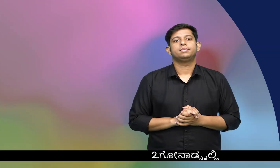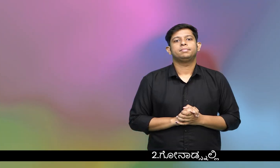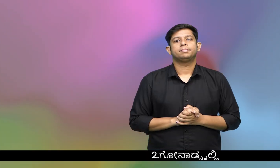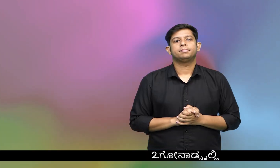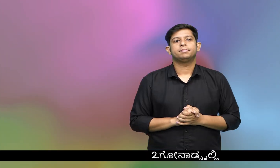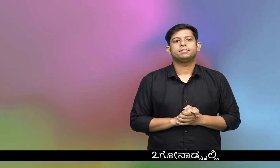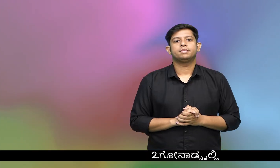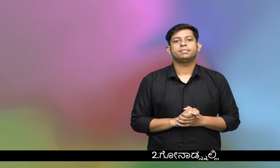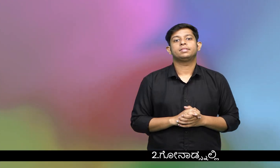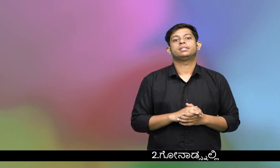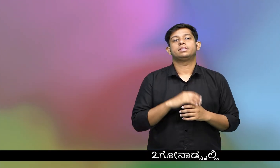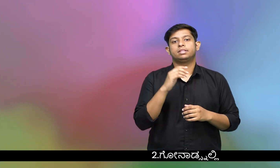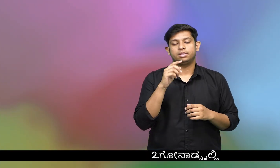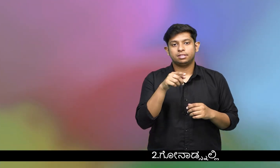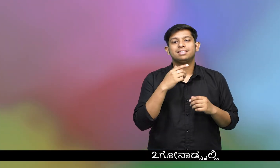2. ಗೋನಾಡ್ಸ್ನಲ್ಲಿ.